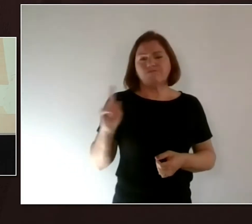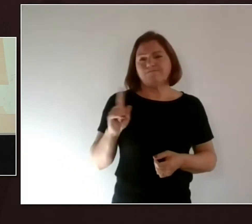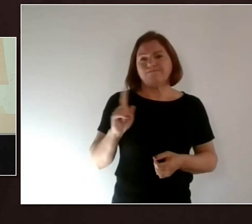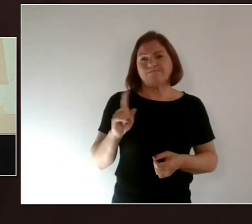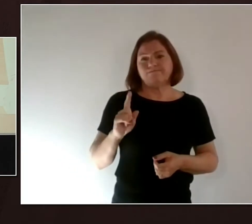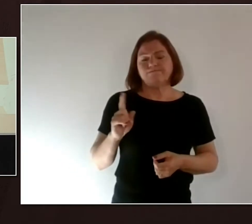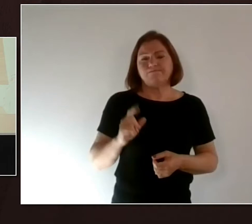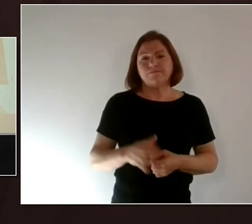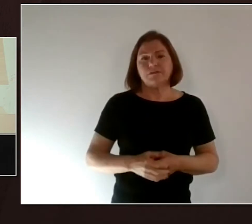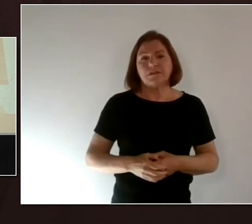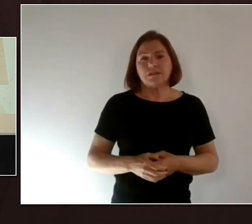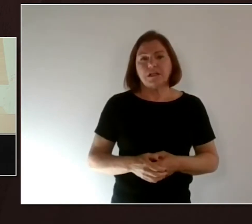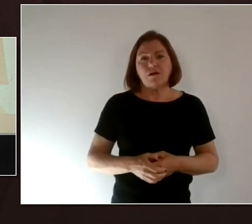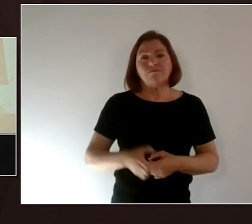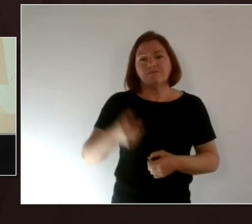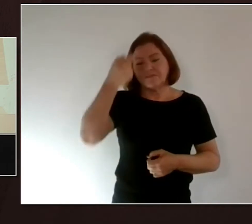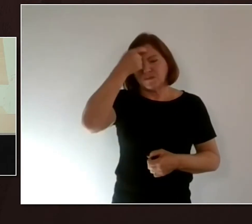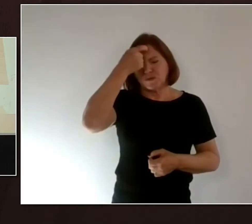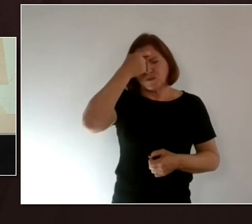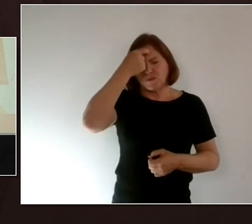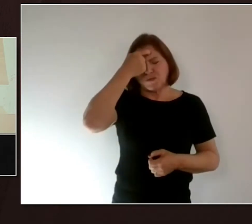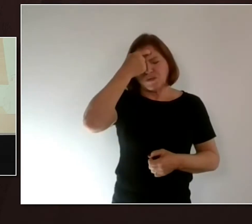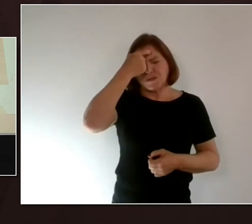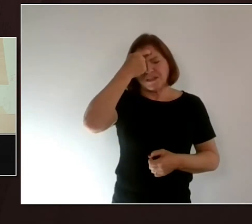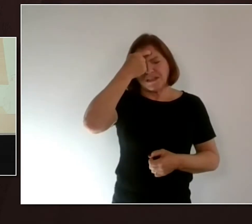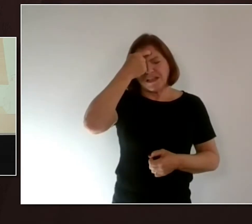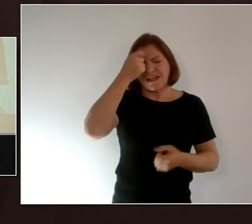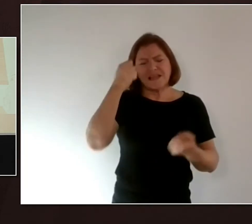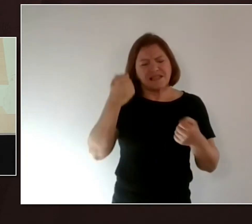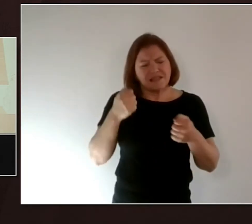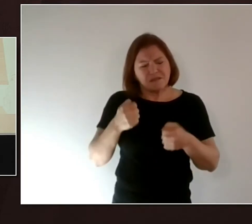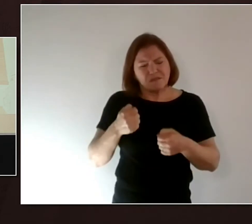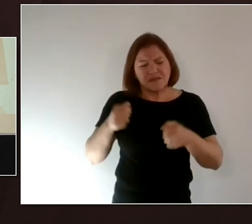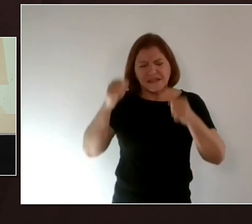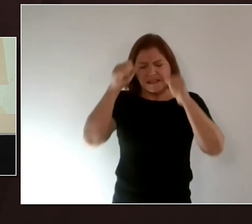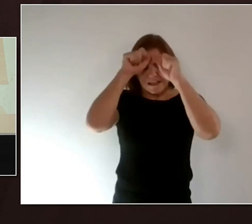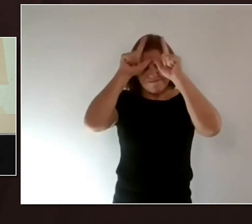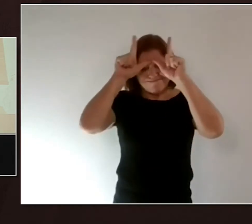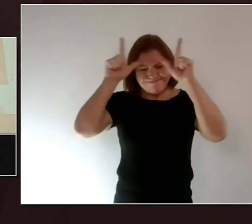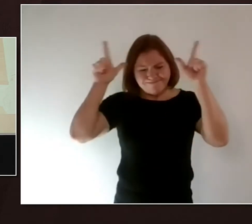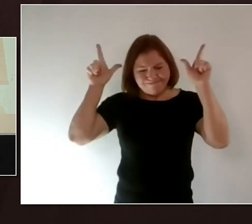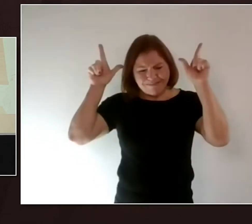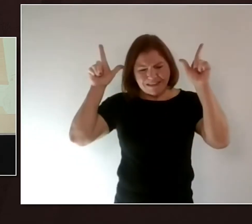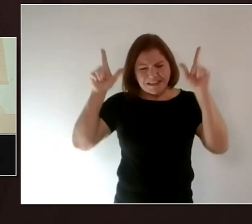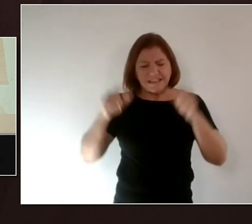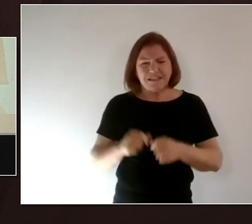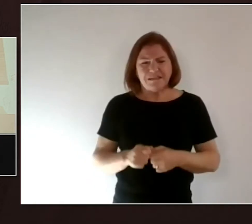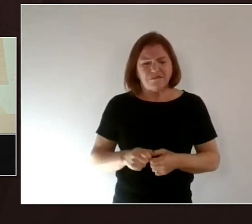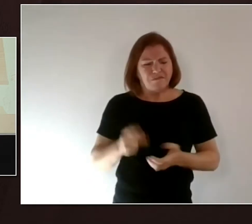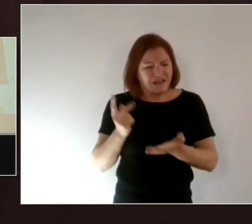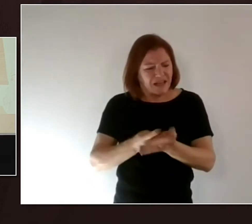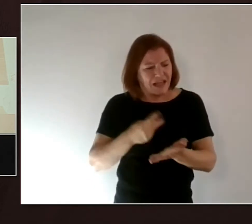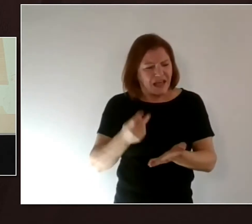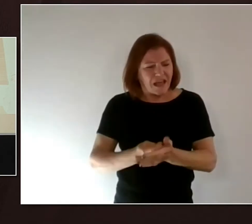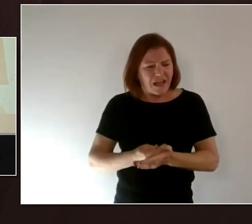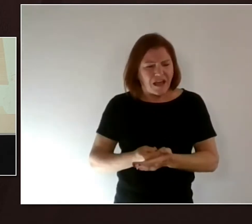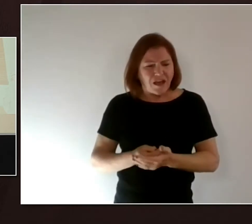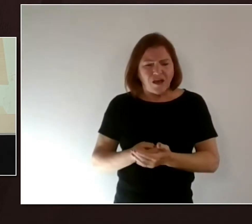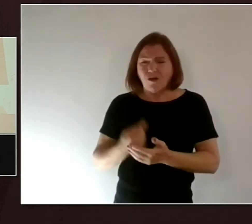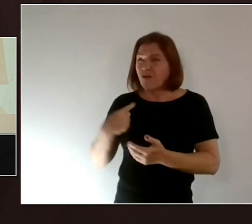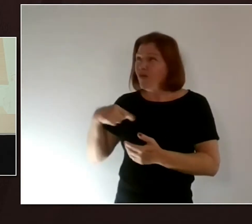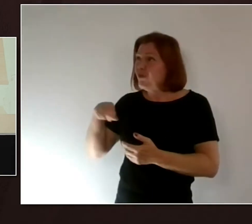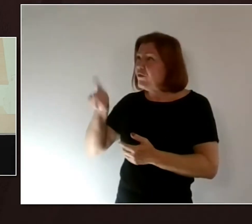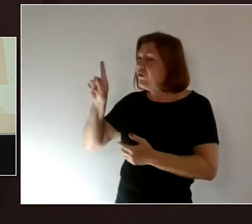com a sua consciência. Sabe, cometeu alguma coisa errada, vai diante do Senhor. Peça